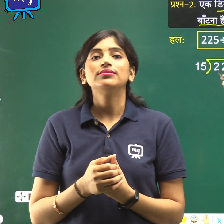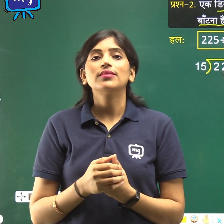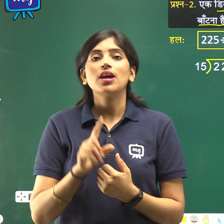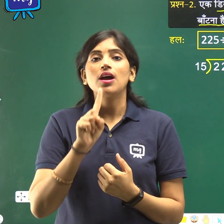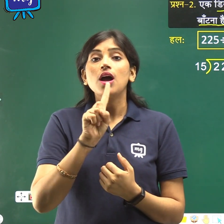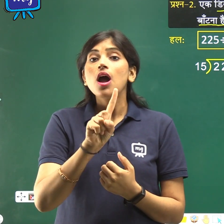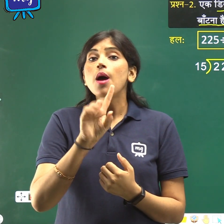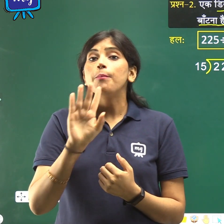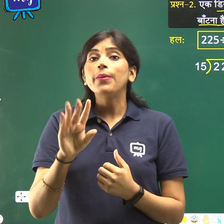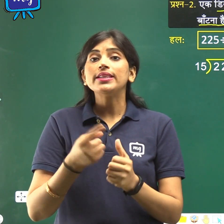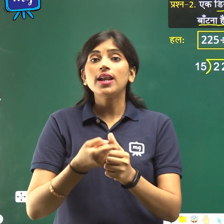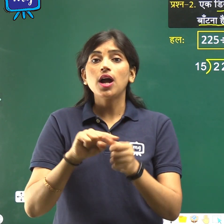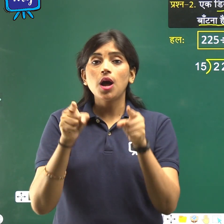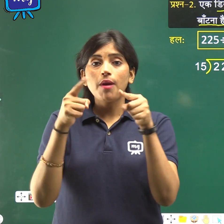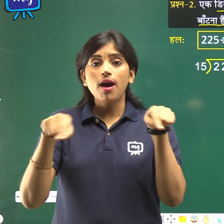15 का भाग